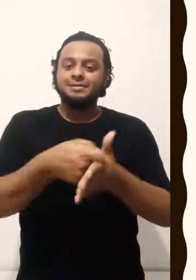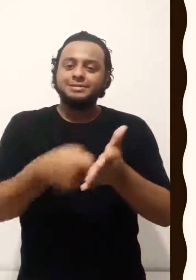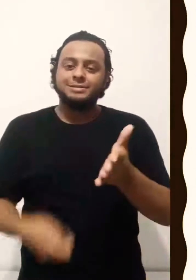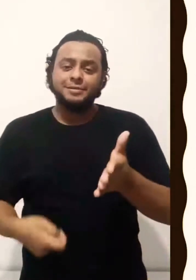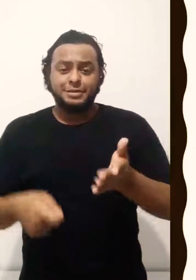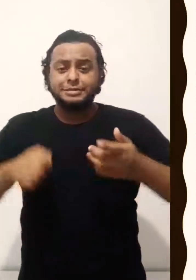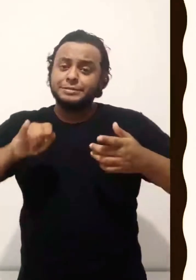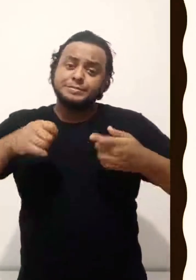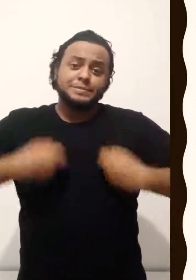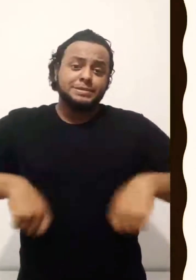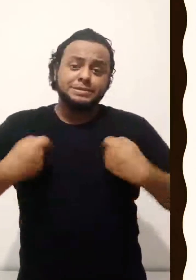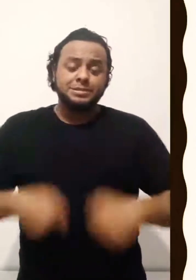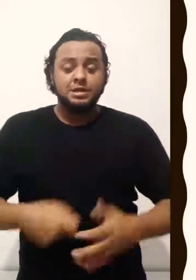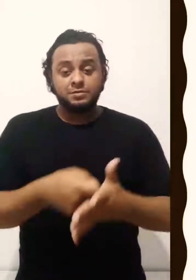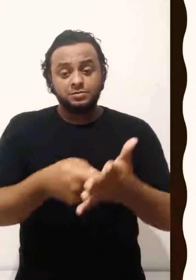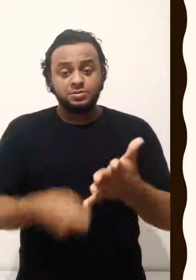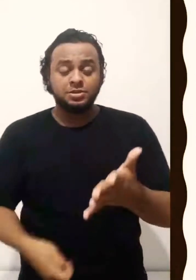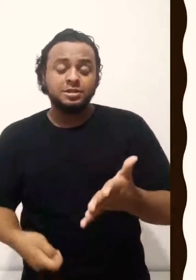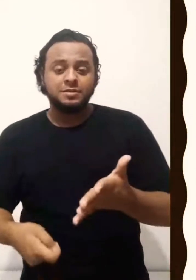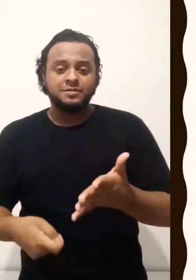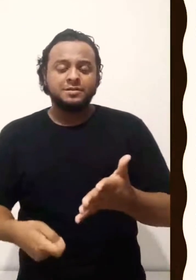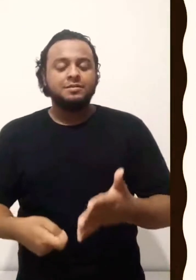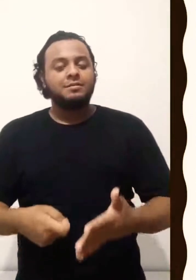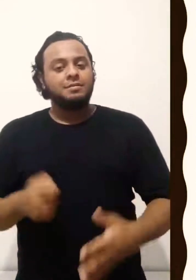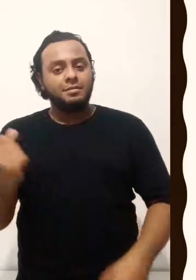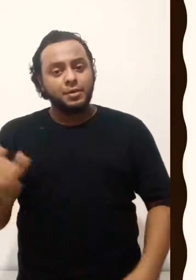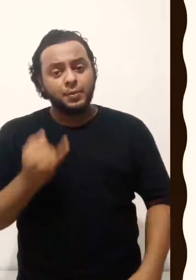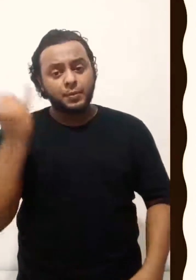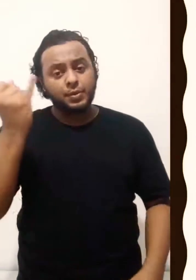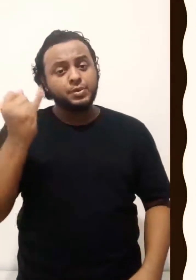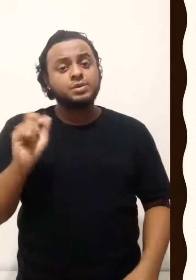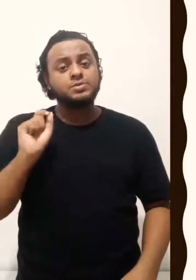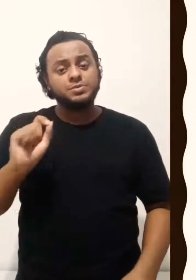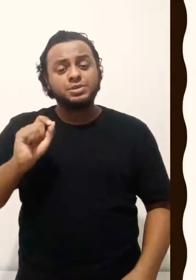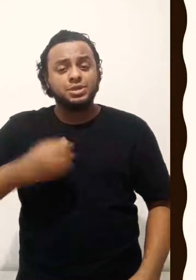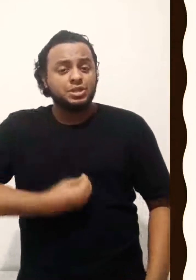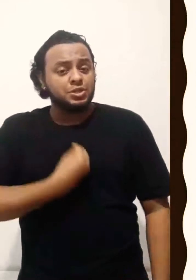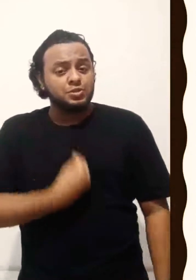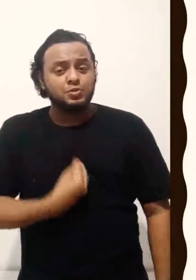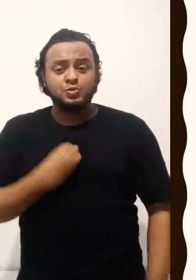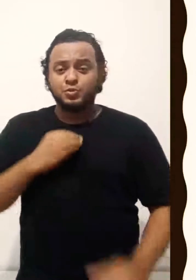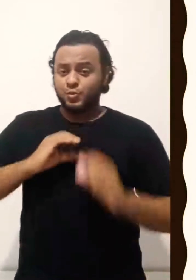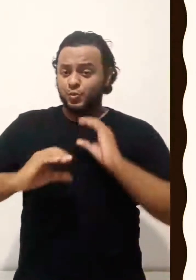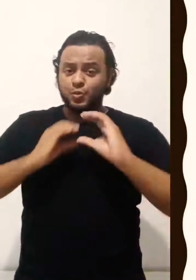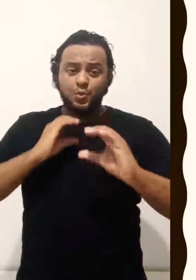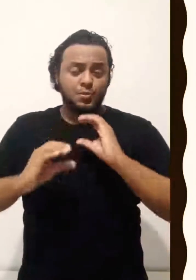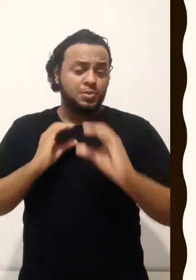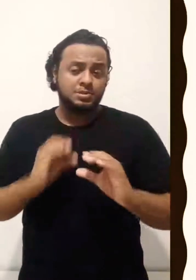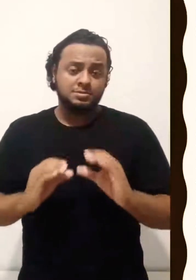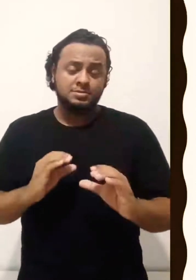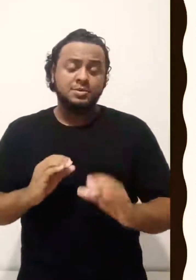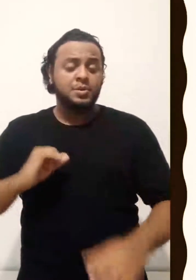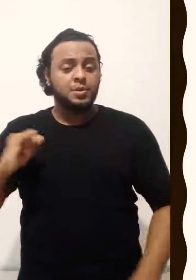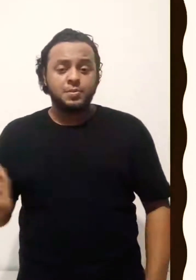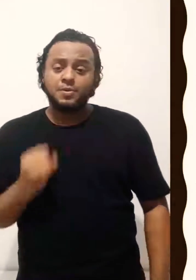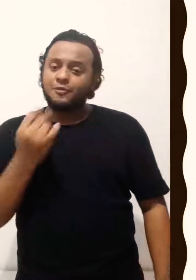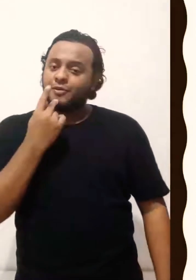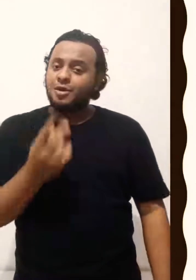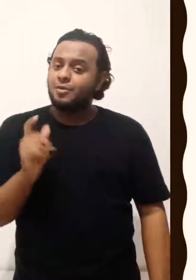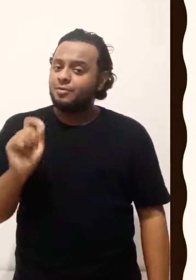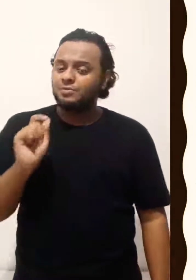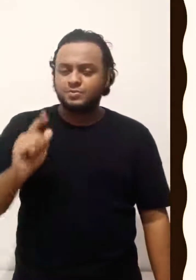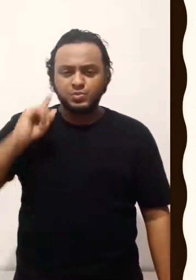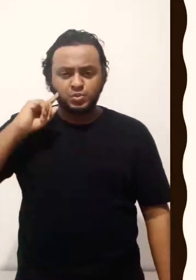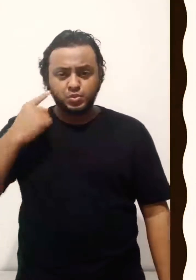é escrever. Se for preciso, você escreve. O importante é que exista essa comunicação.